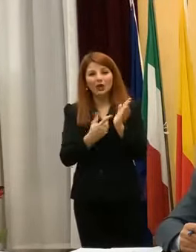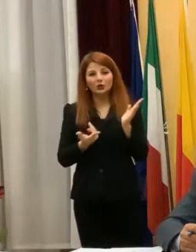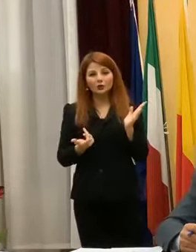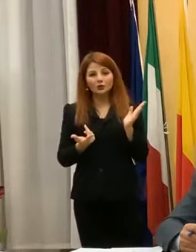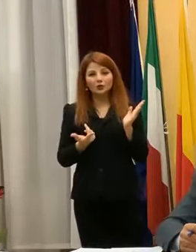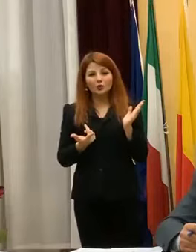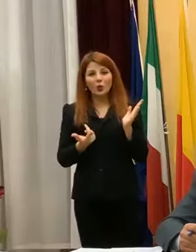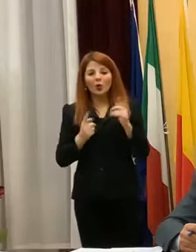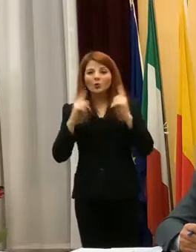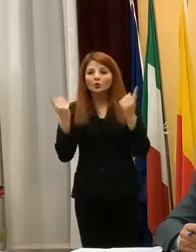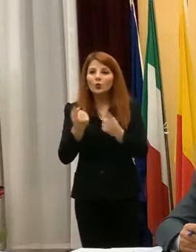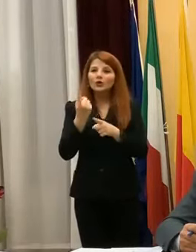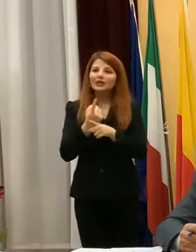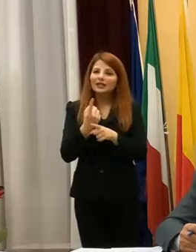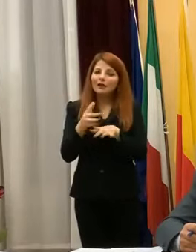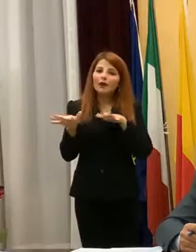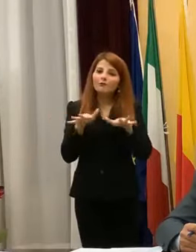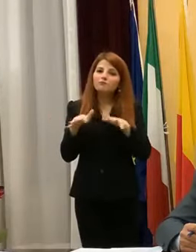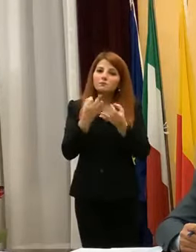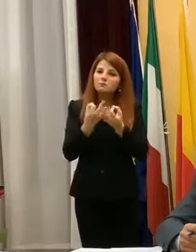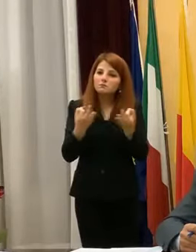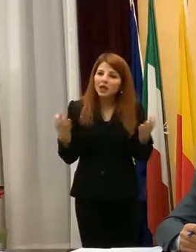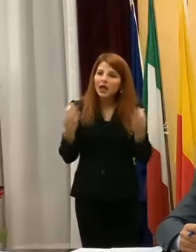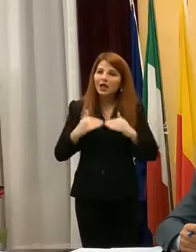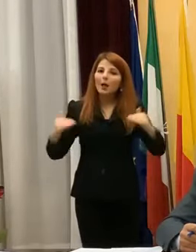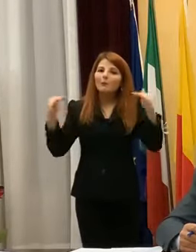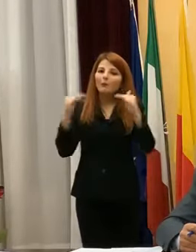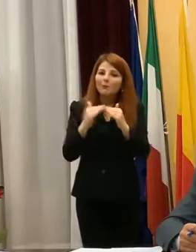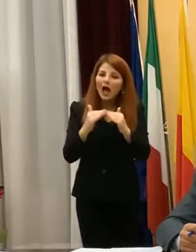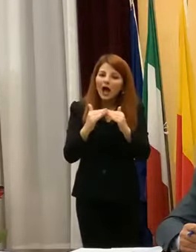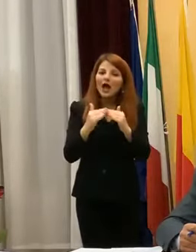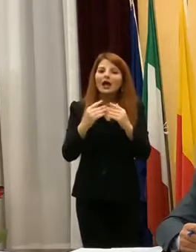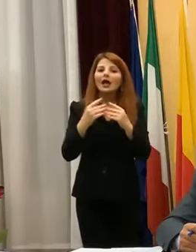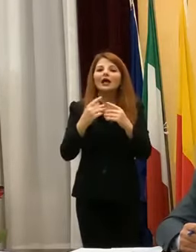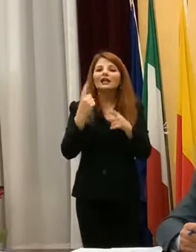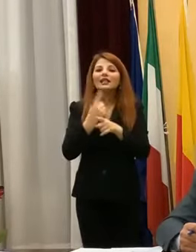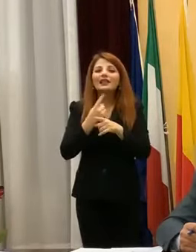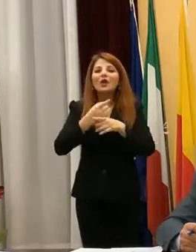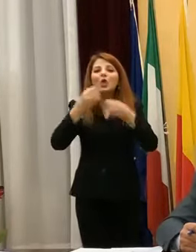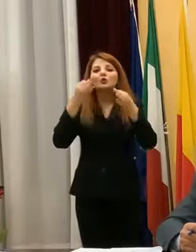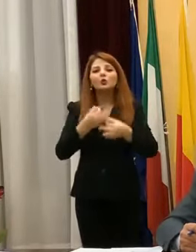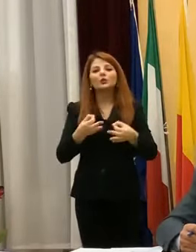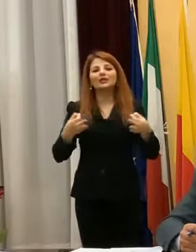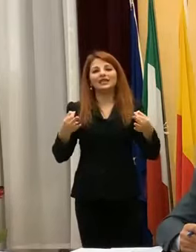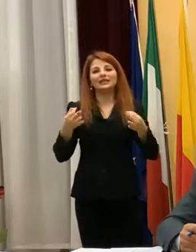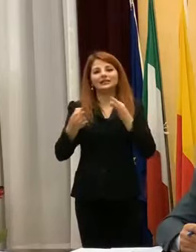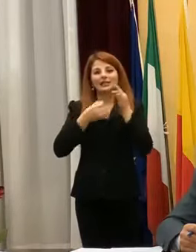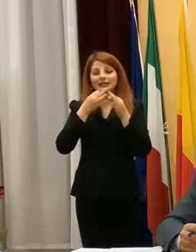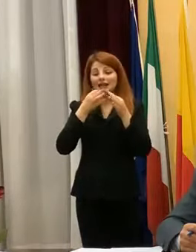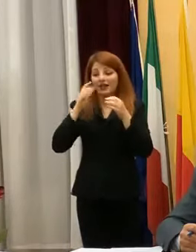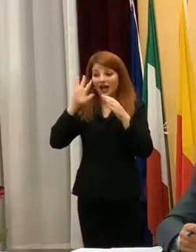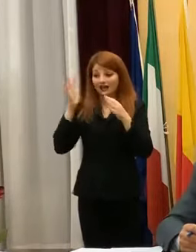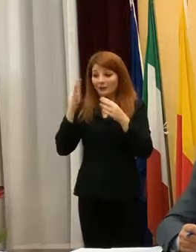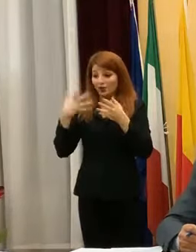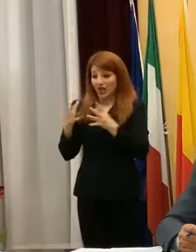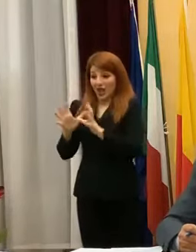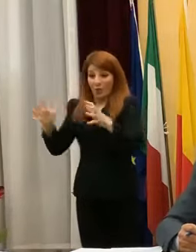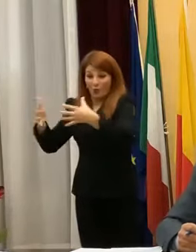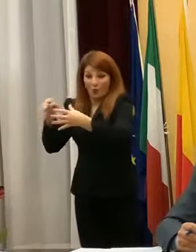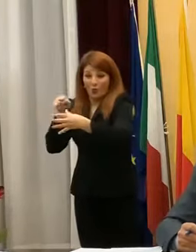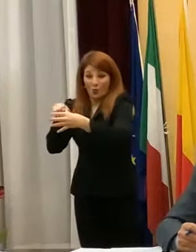e che per la giustizia non ci siano intoccabili e santuari